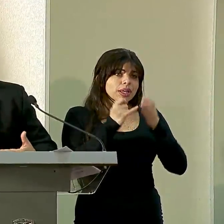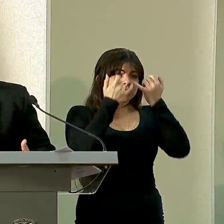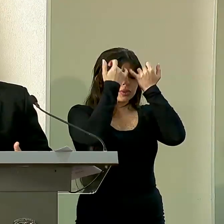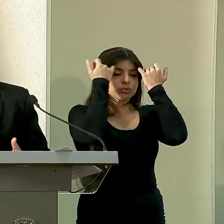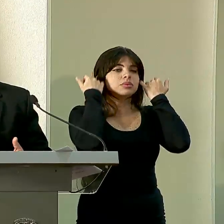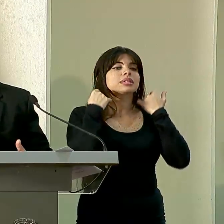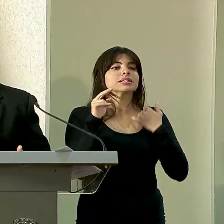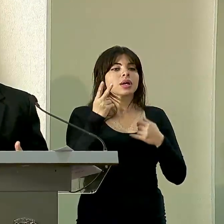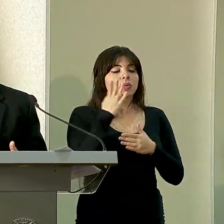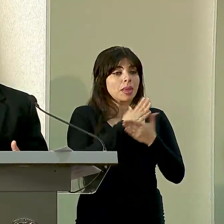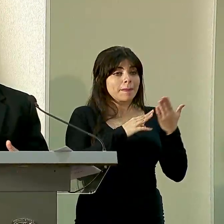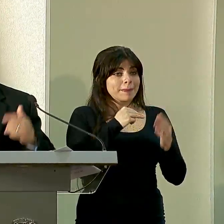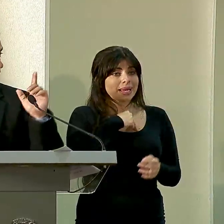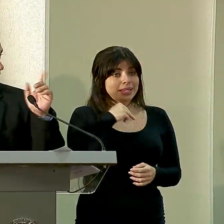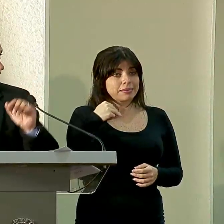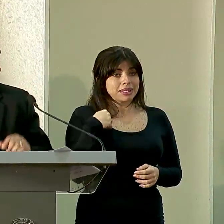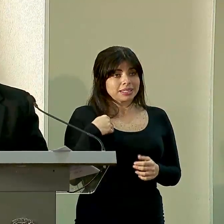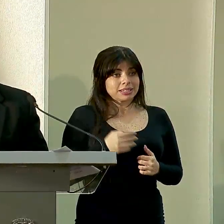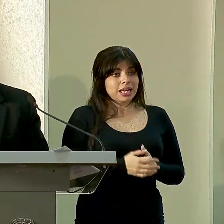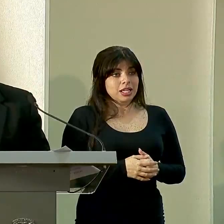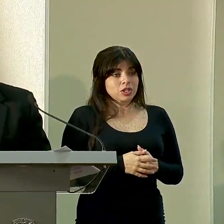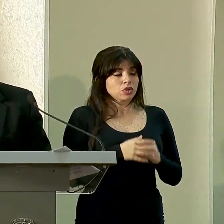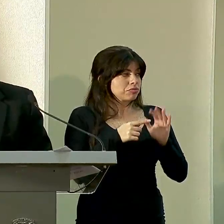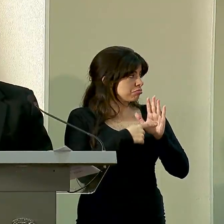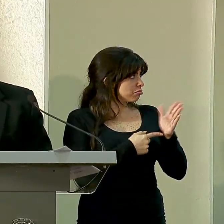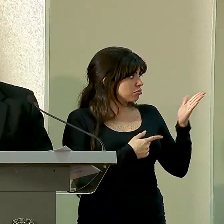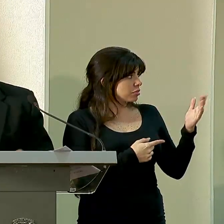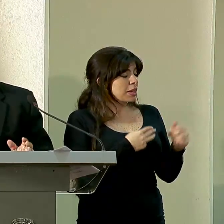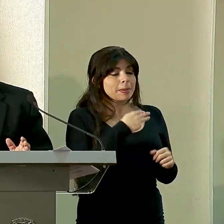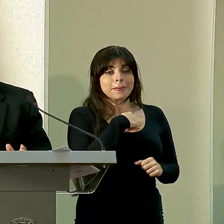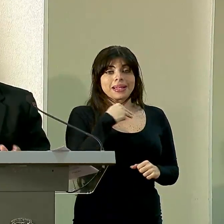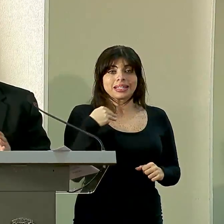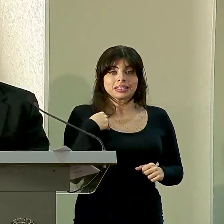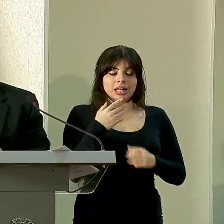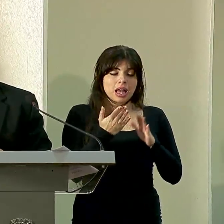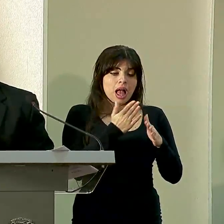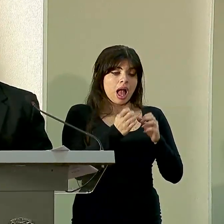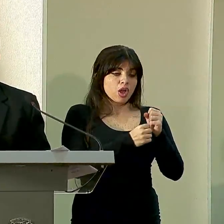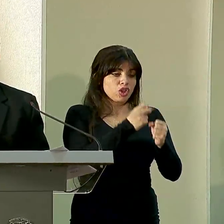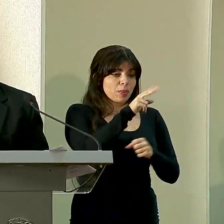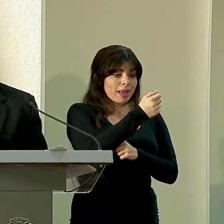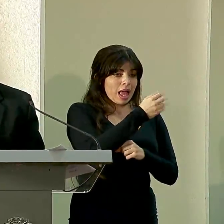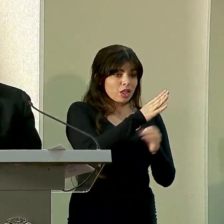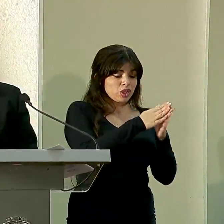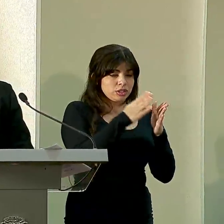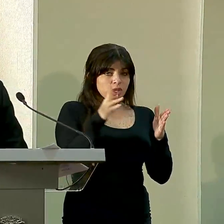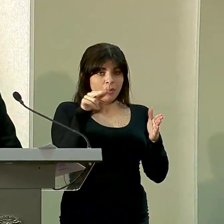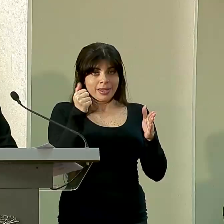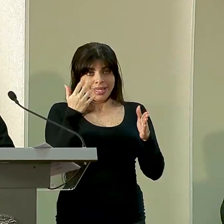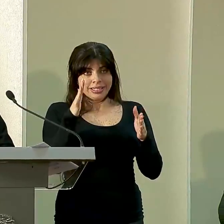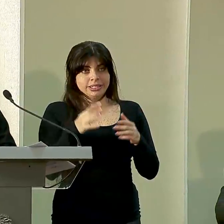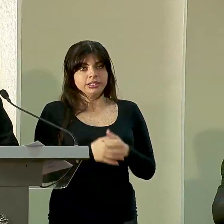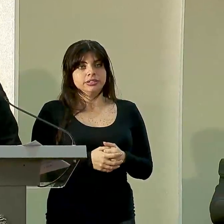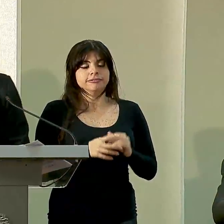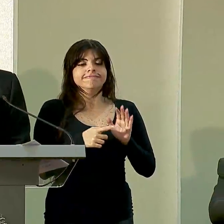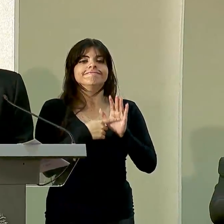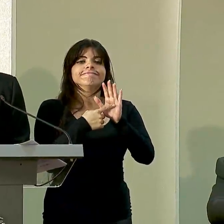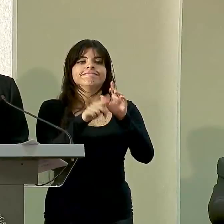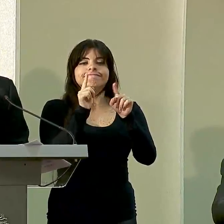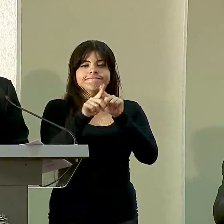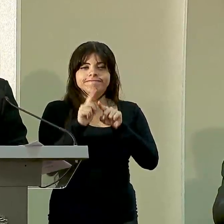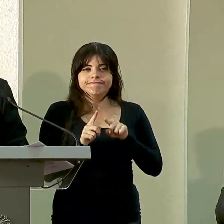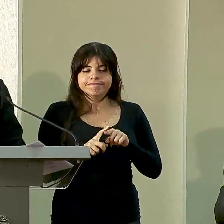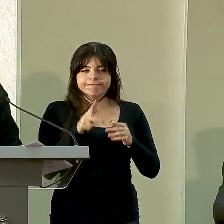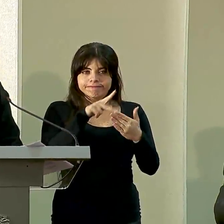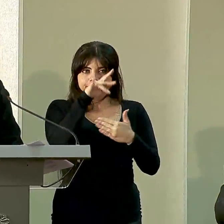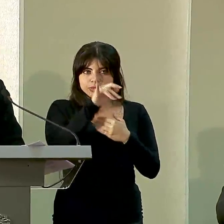una segunda fase, el Ministerio, que es la que se presenta ahí, el Ministerio entre el año 2014 y el 2015 presenta una serie de